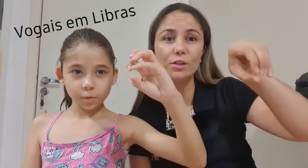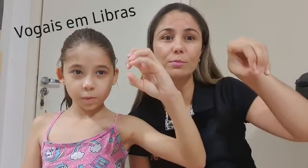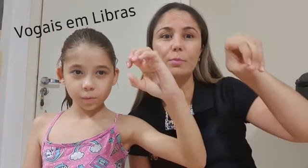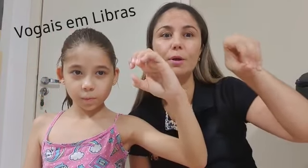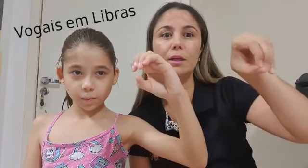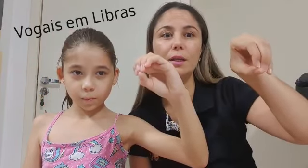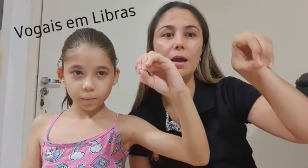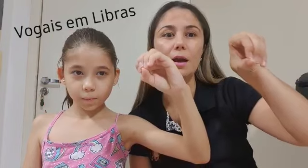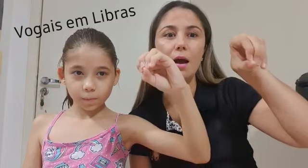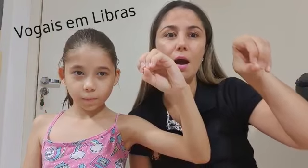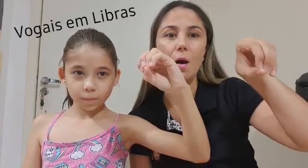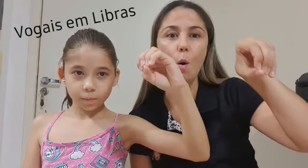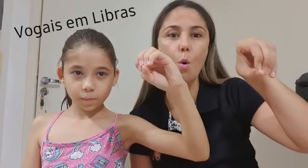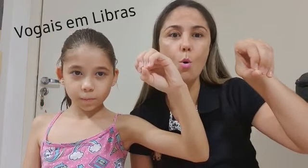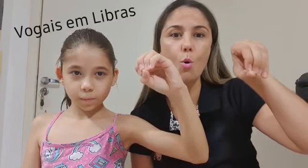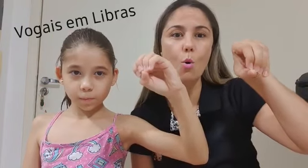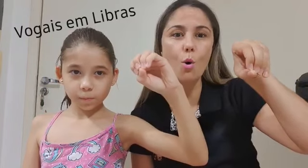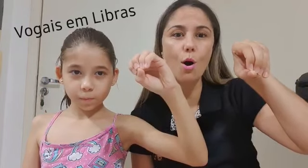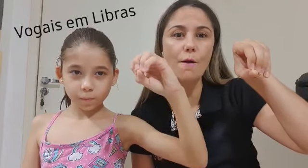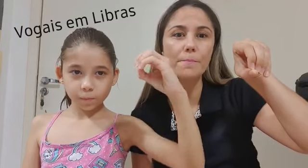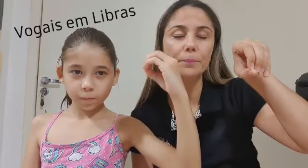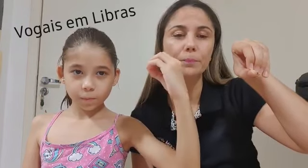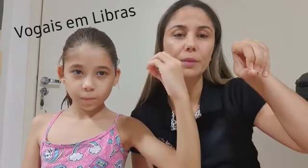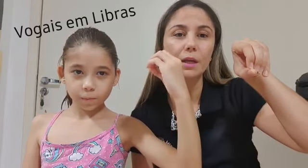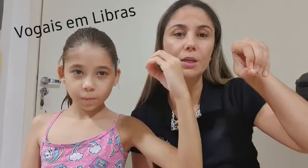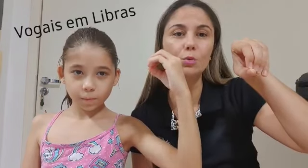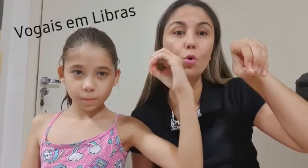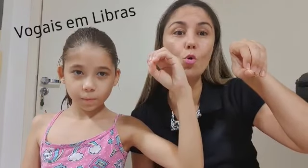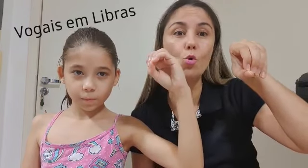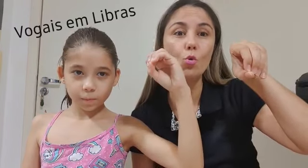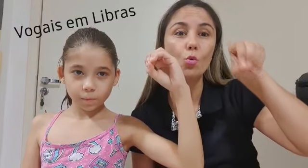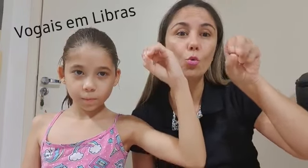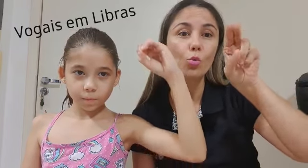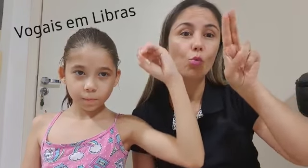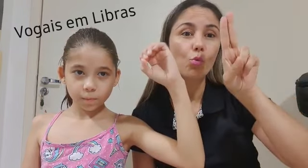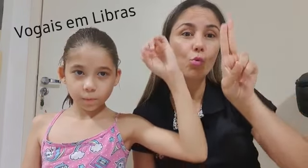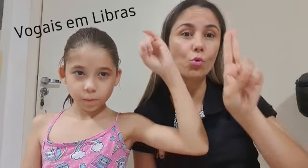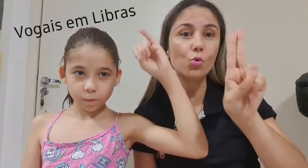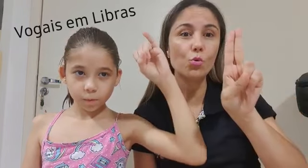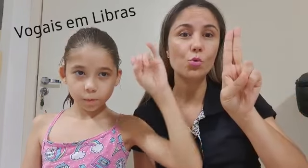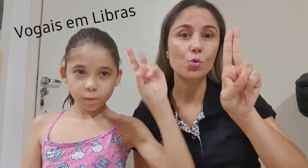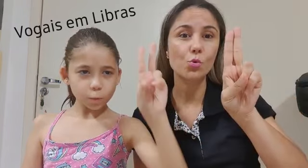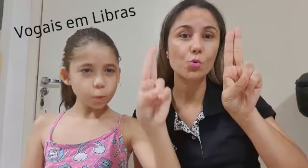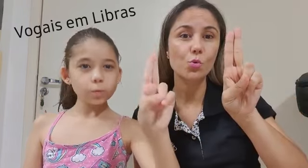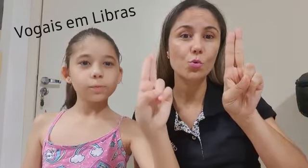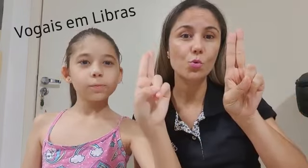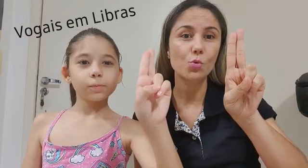uma bolinha. O. E o U. U. U.